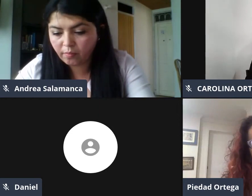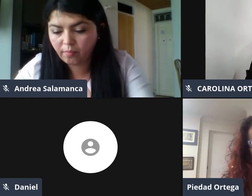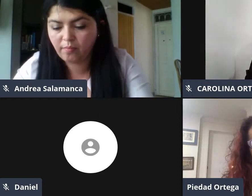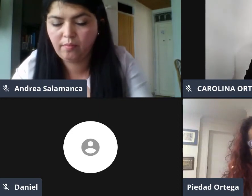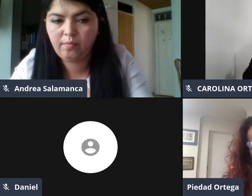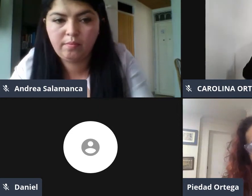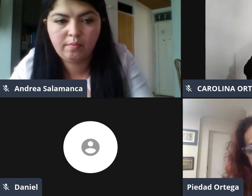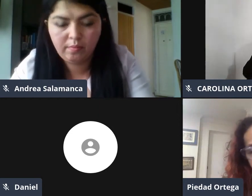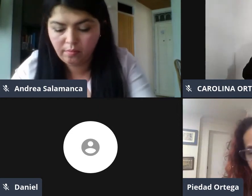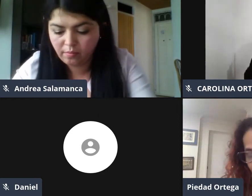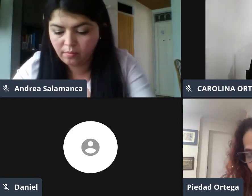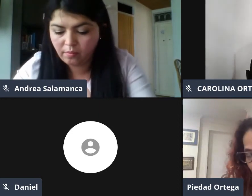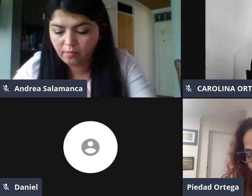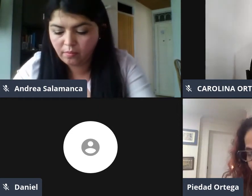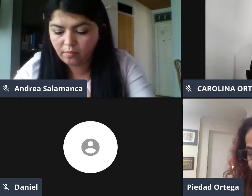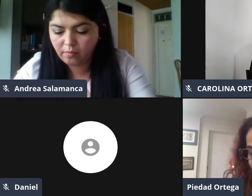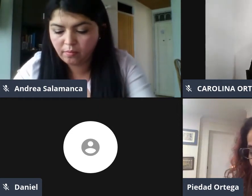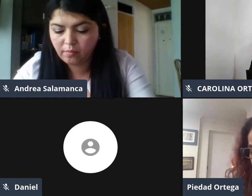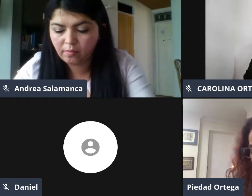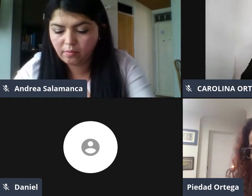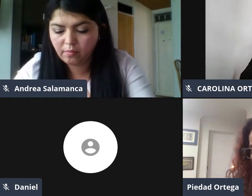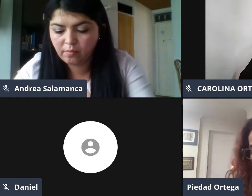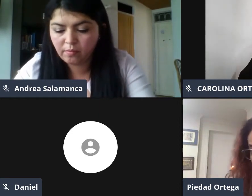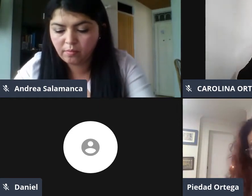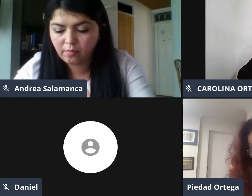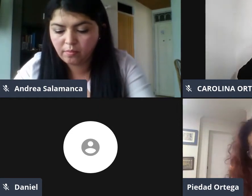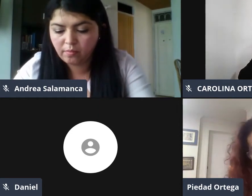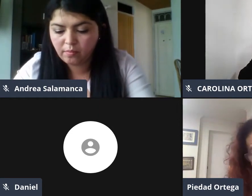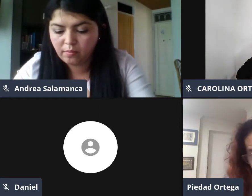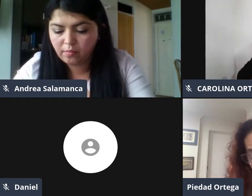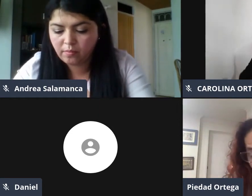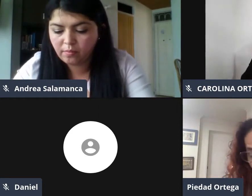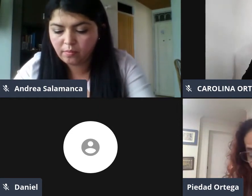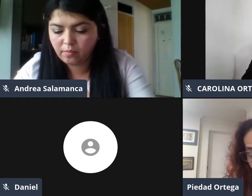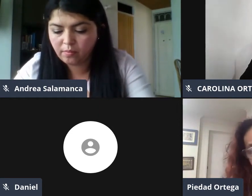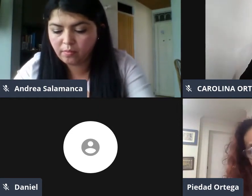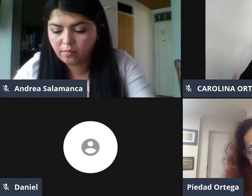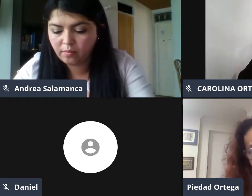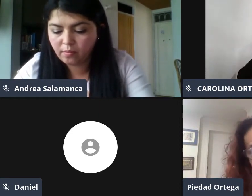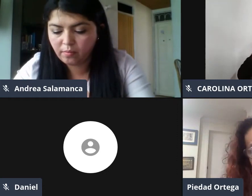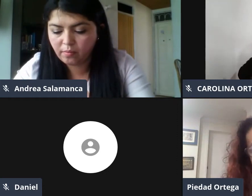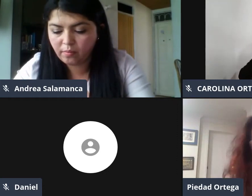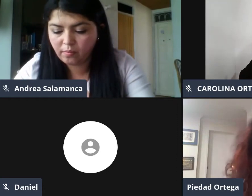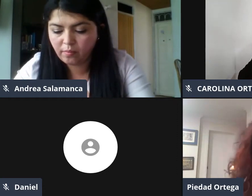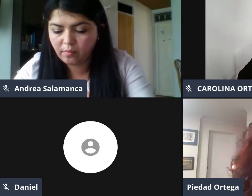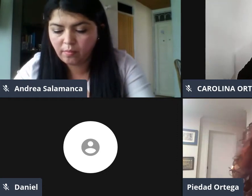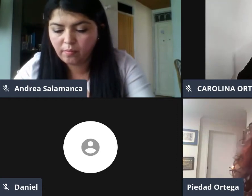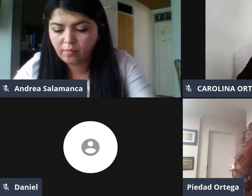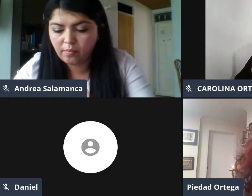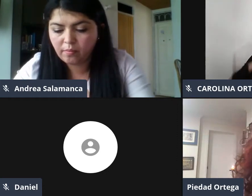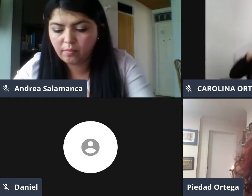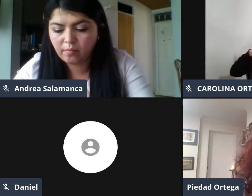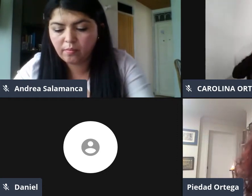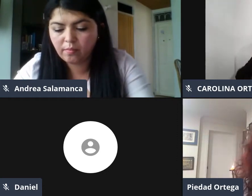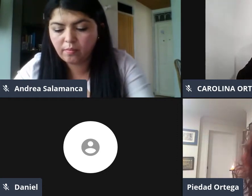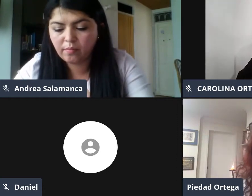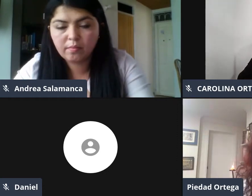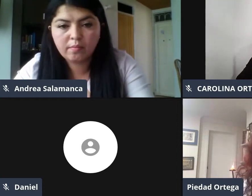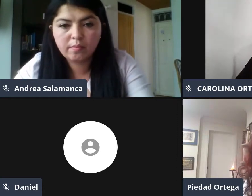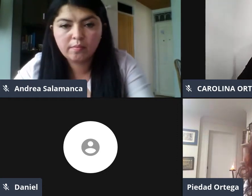Sendales, a Gabriela Mistral, a Pilar Unda, a Simón Rodríguez y a Paulo